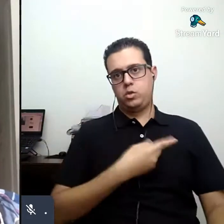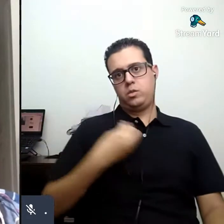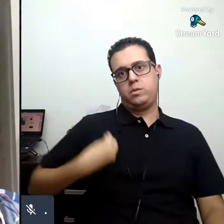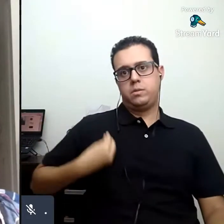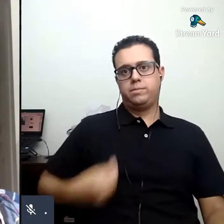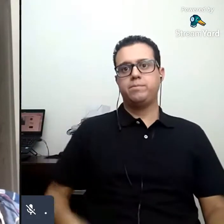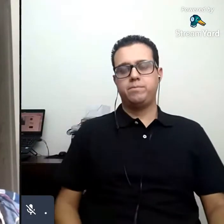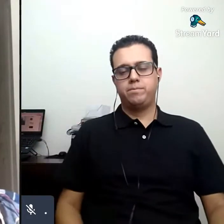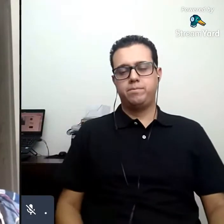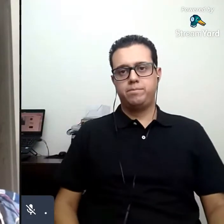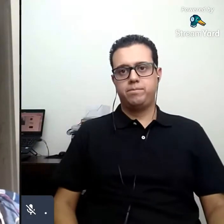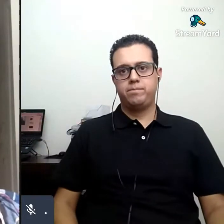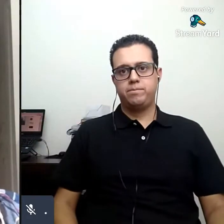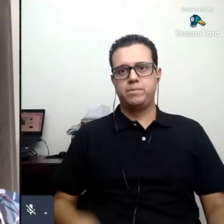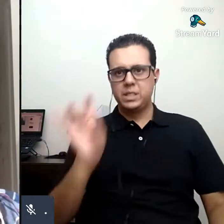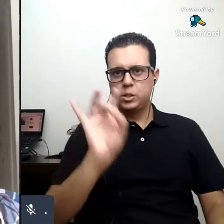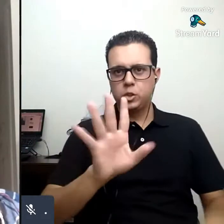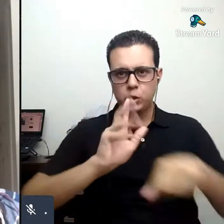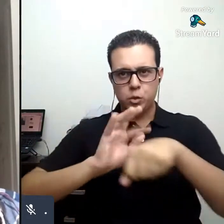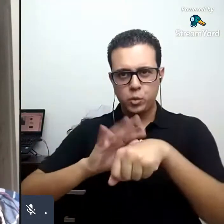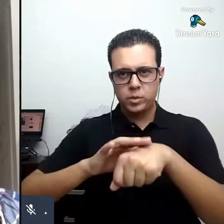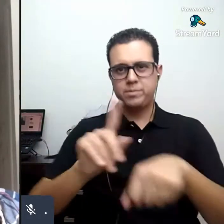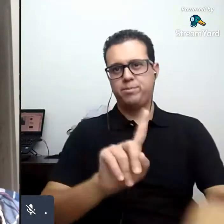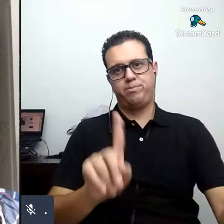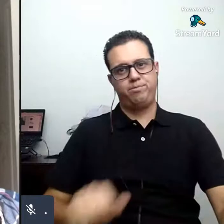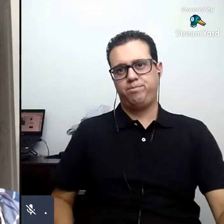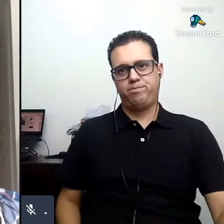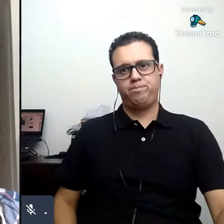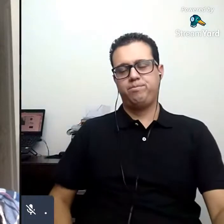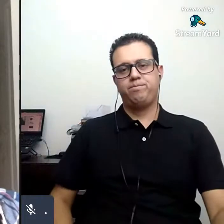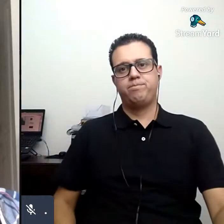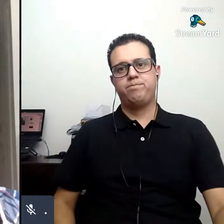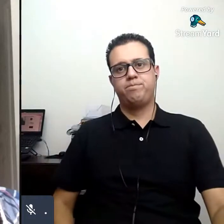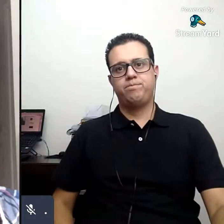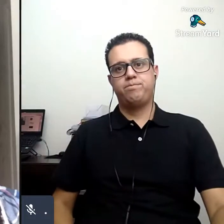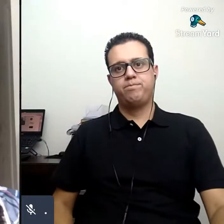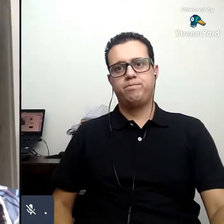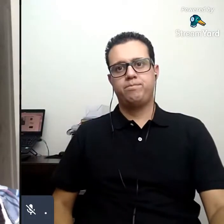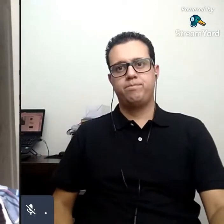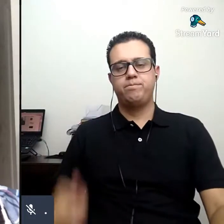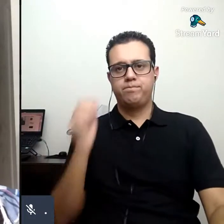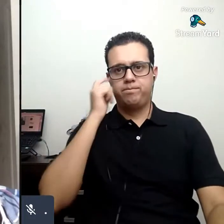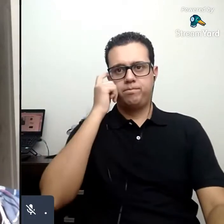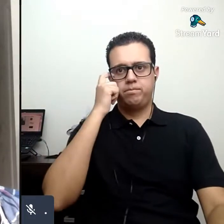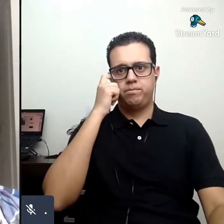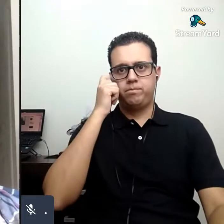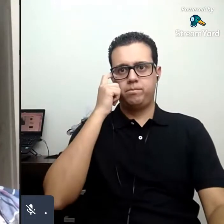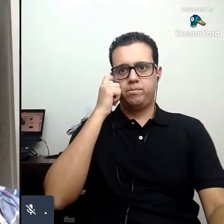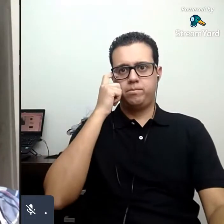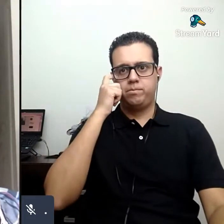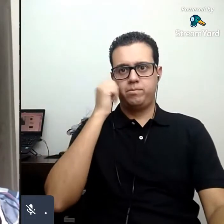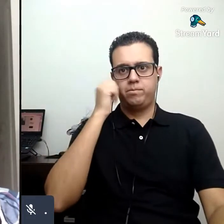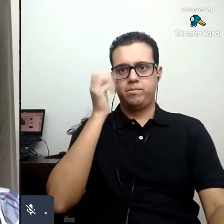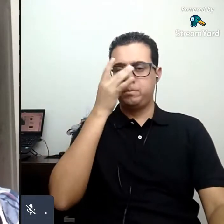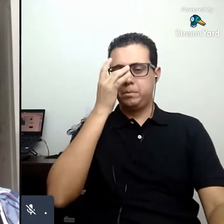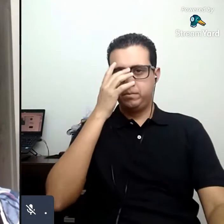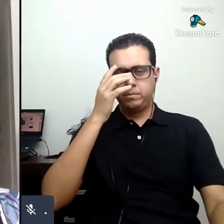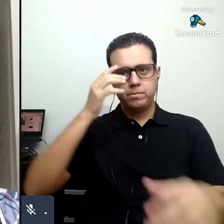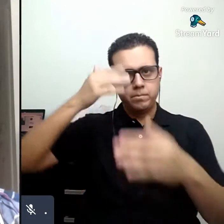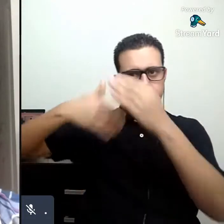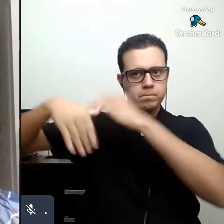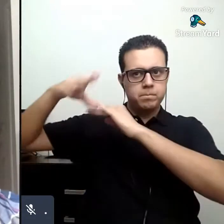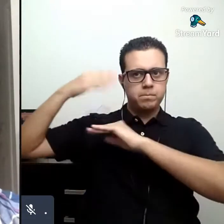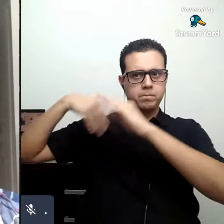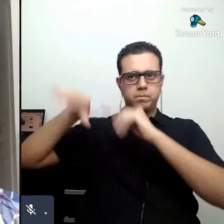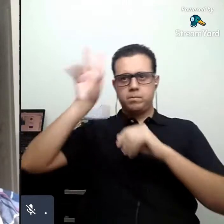nossas doenças. Quando nós voltamos ao primeiro milagre, a transformação da